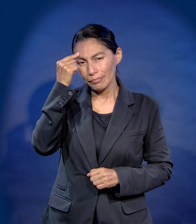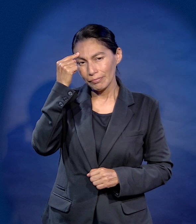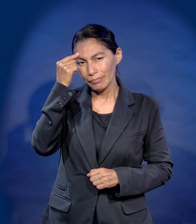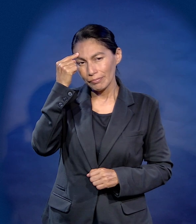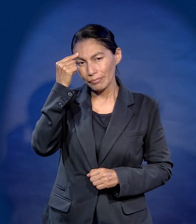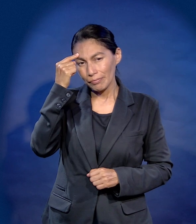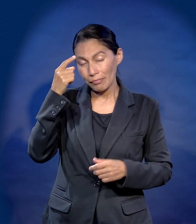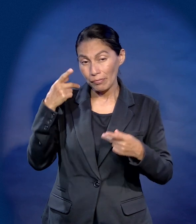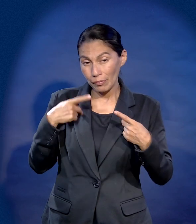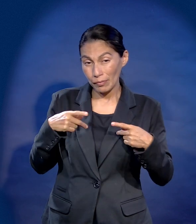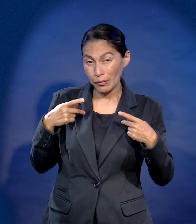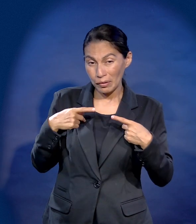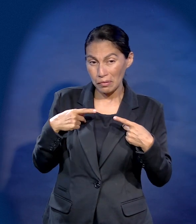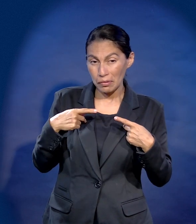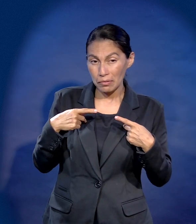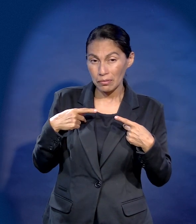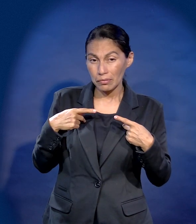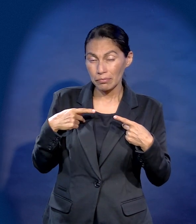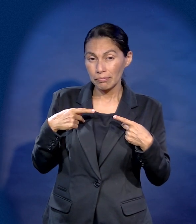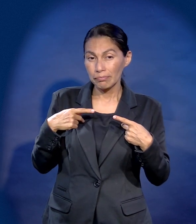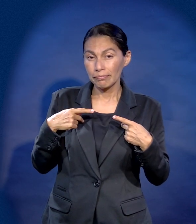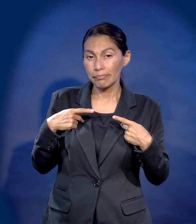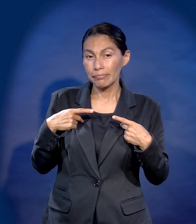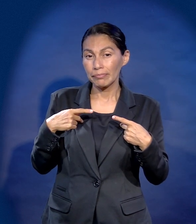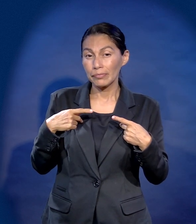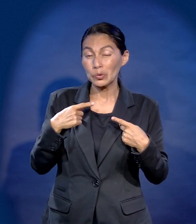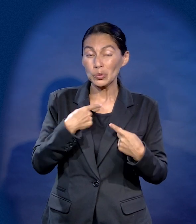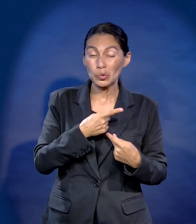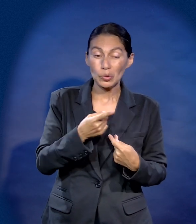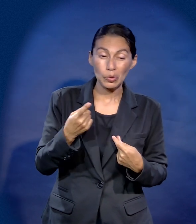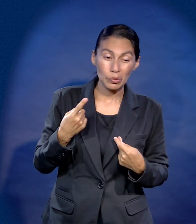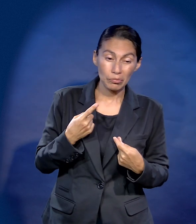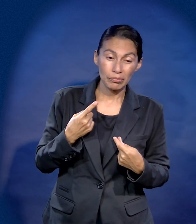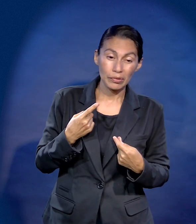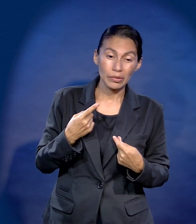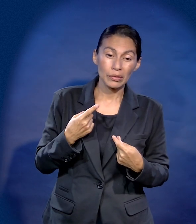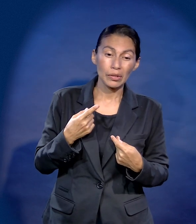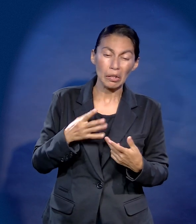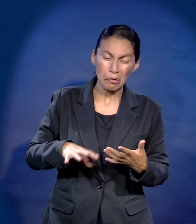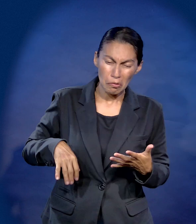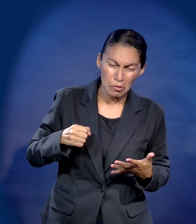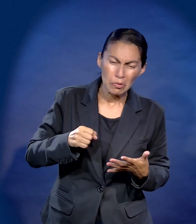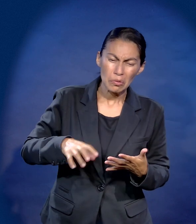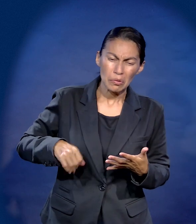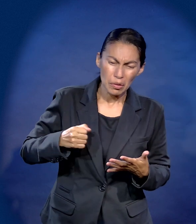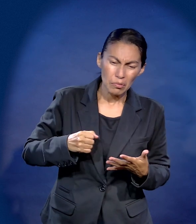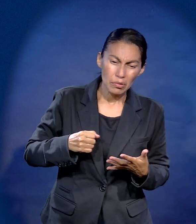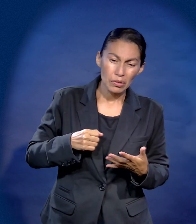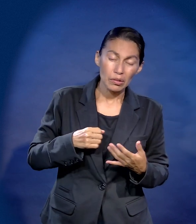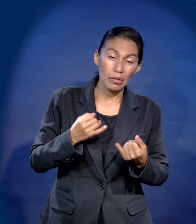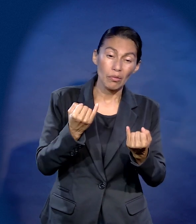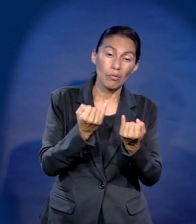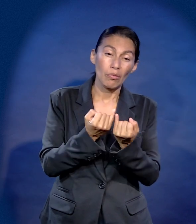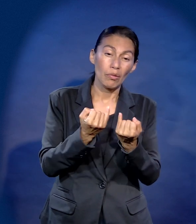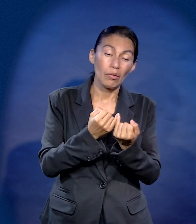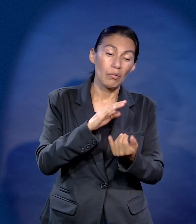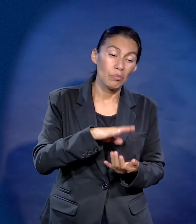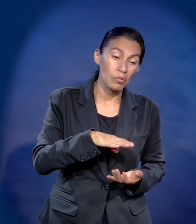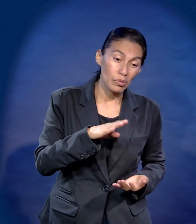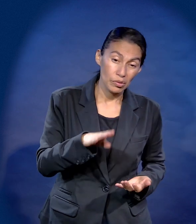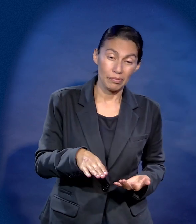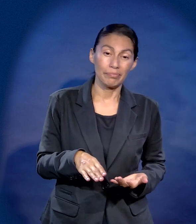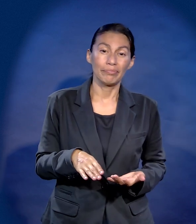Yo pensaba en cuántas personas bien intencionadas vamos a morir de la misma forma,